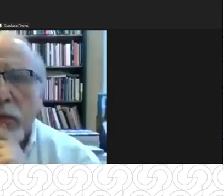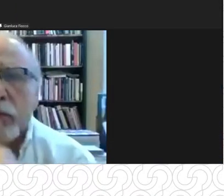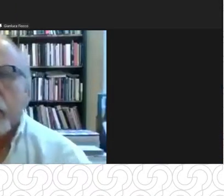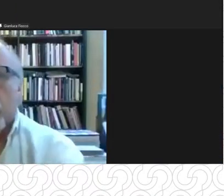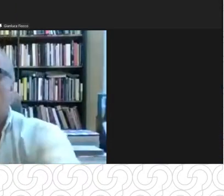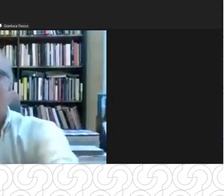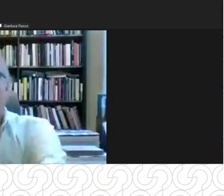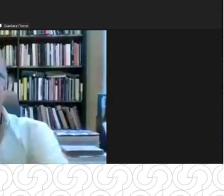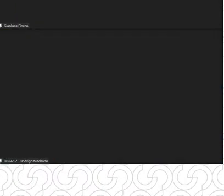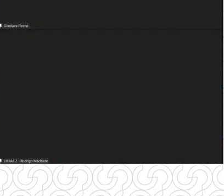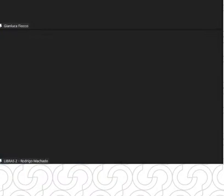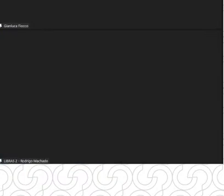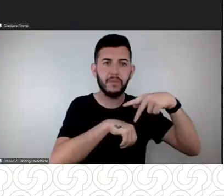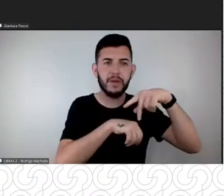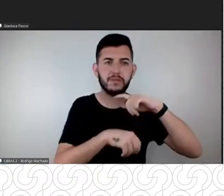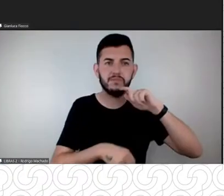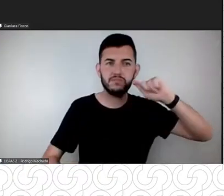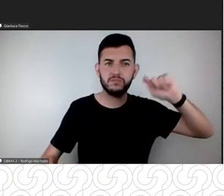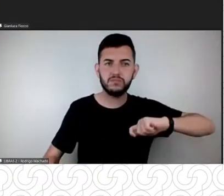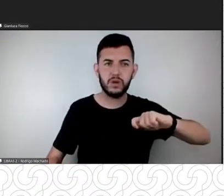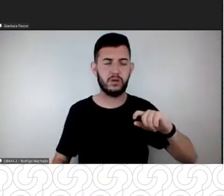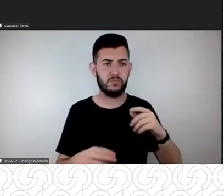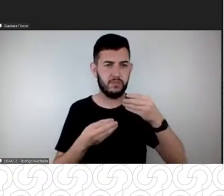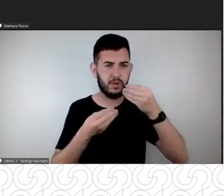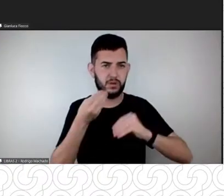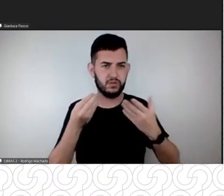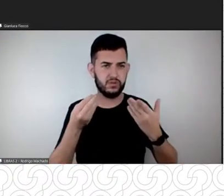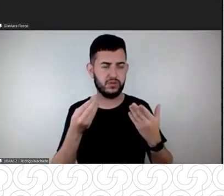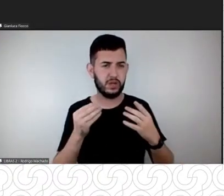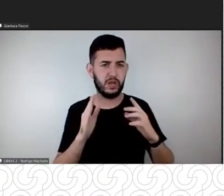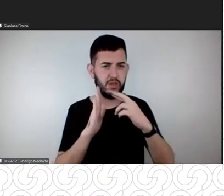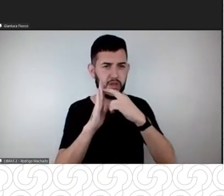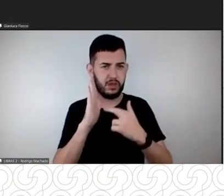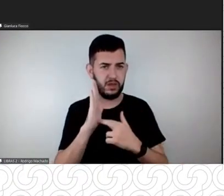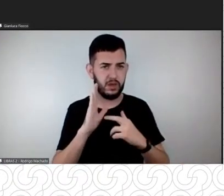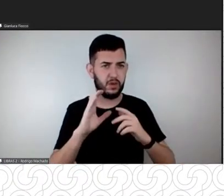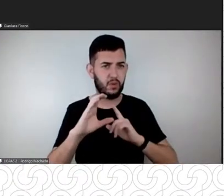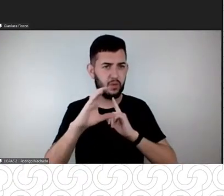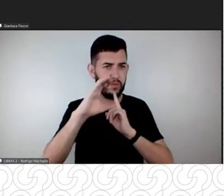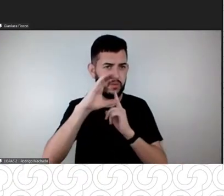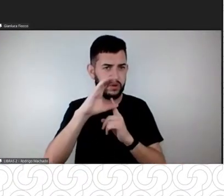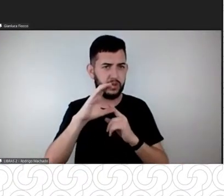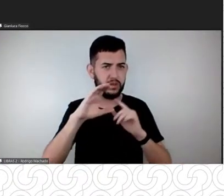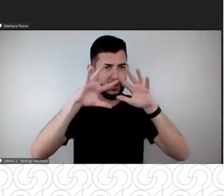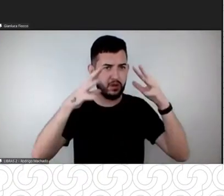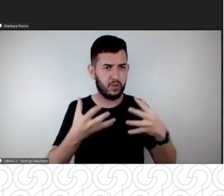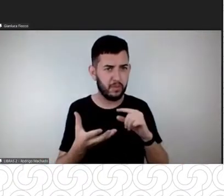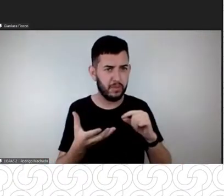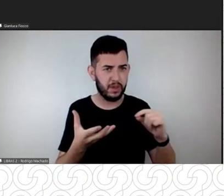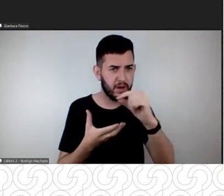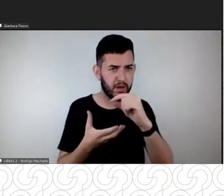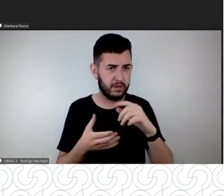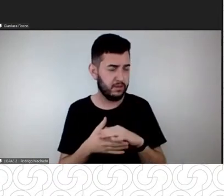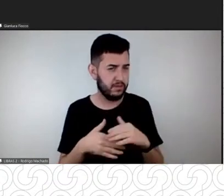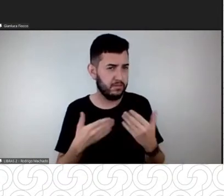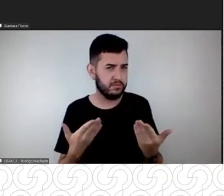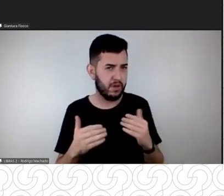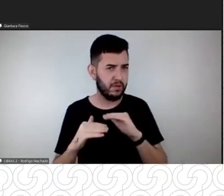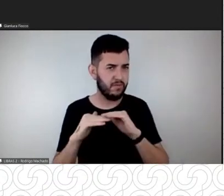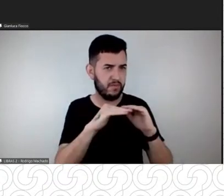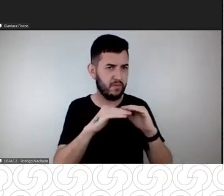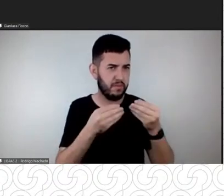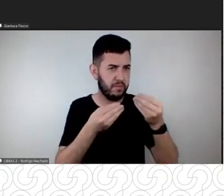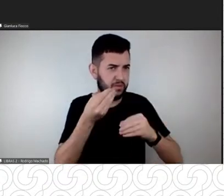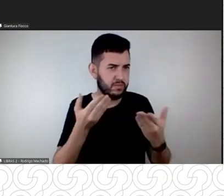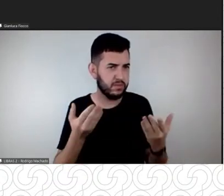comunista praticada em outros lugares do planeta? Então, é uma pergunta. Coloca em xeque o que que a invasão da Ucrânia